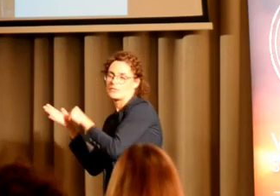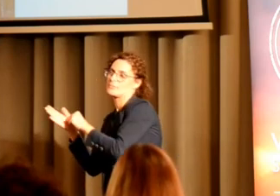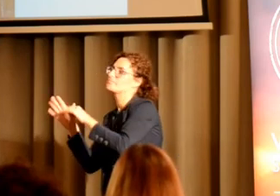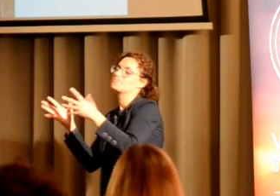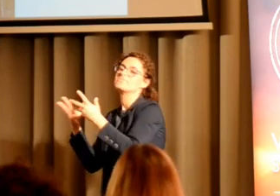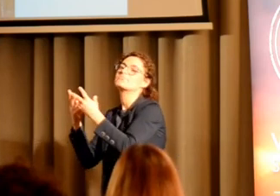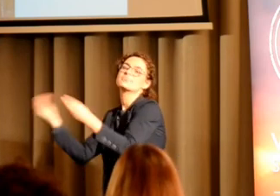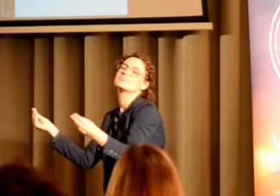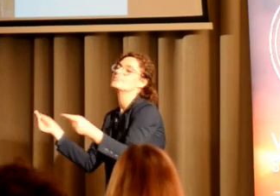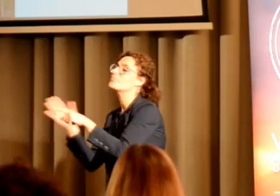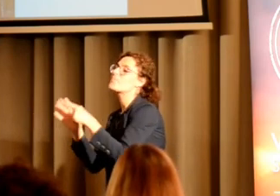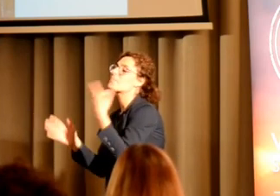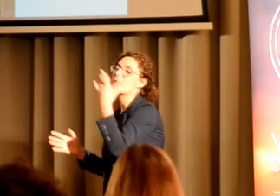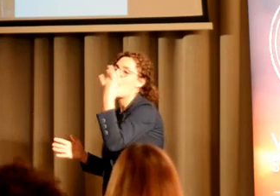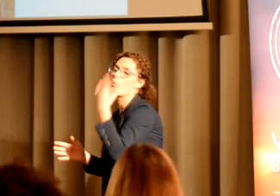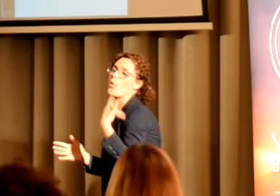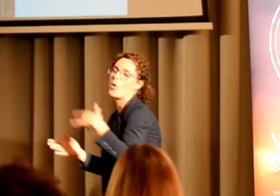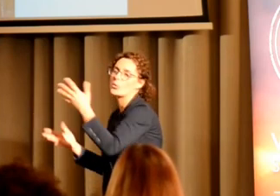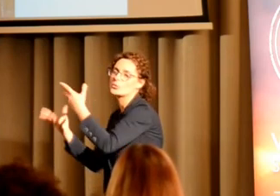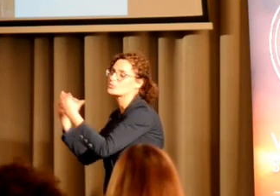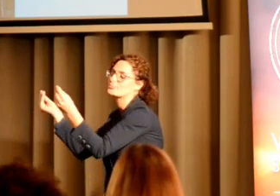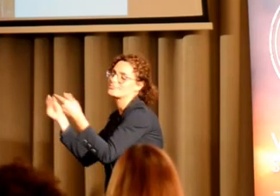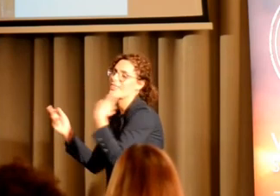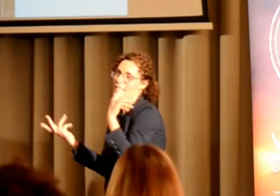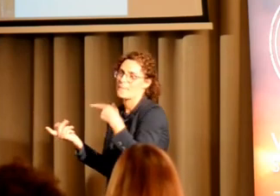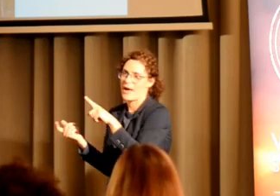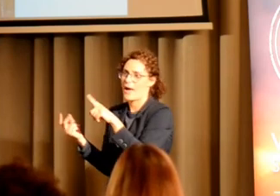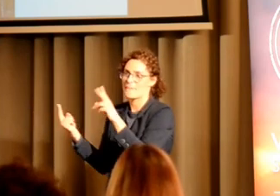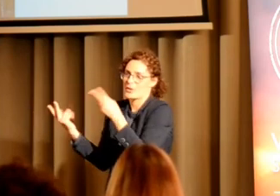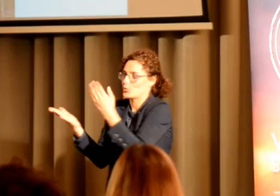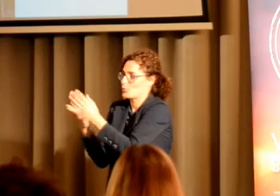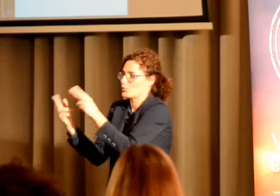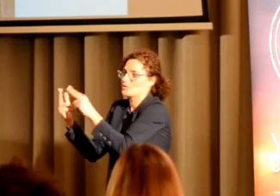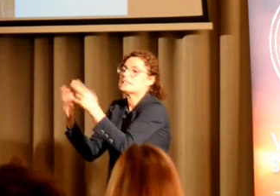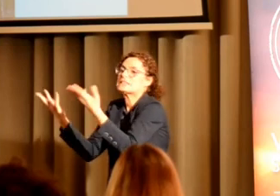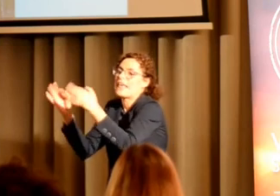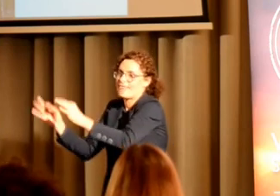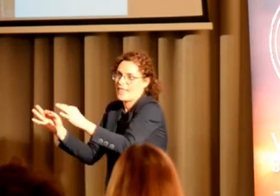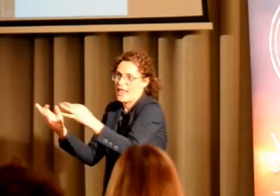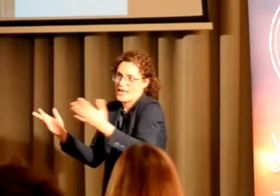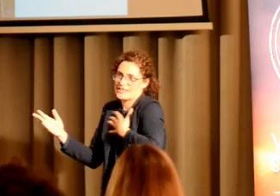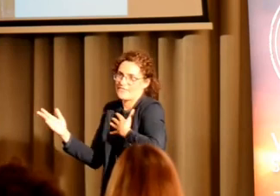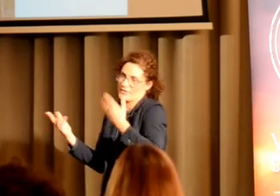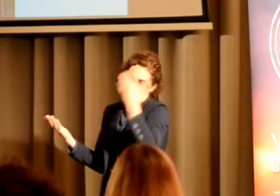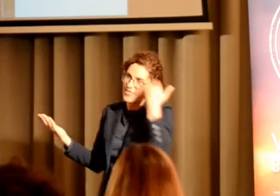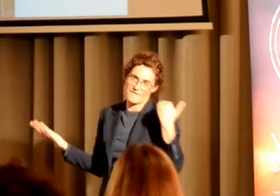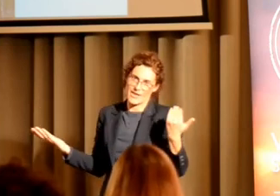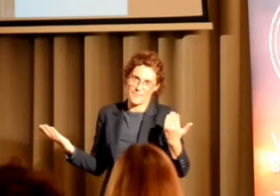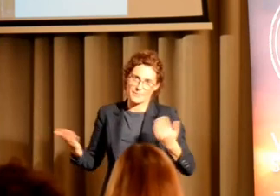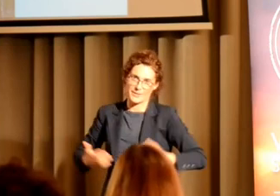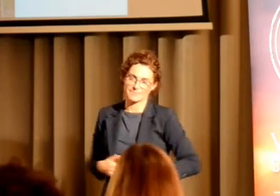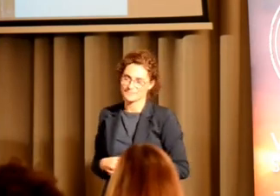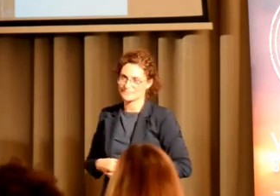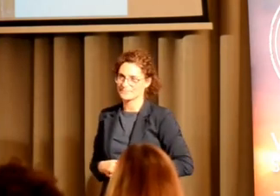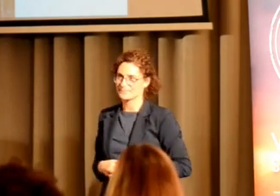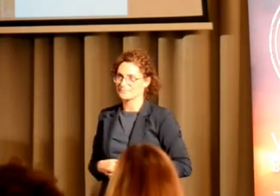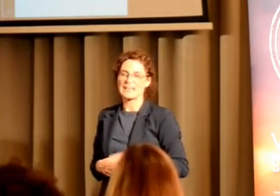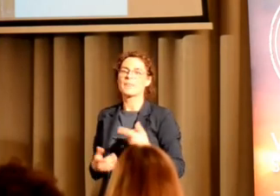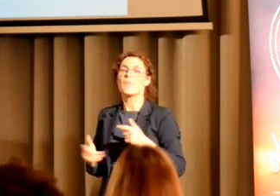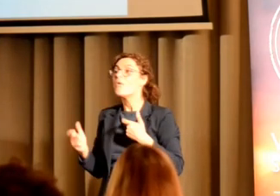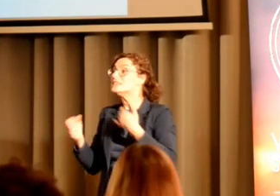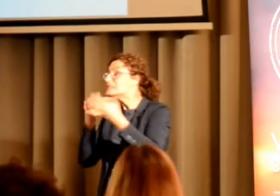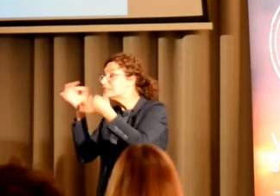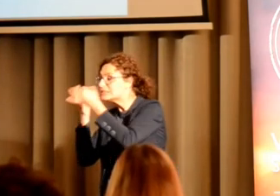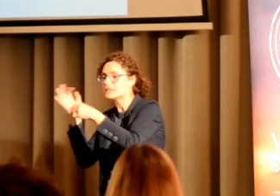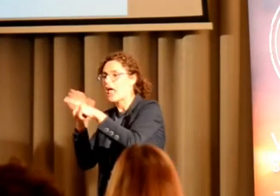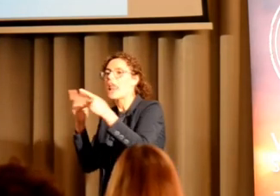nam zaginął na Białorusi. I nie udało nam się uzyskać informacji, gdzie, ponieważ nikt nam nie chciał powiedzieć,